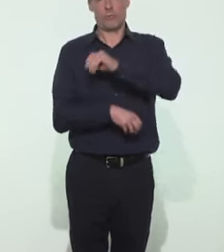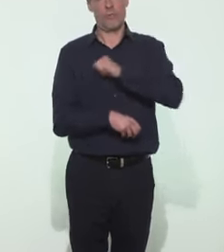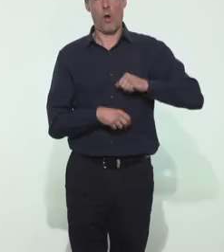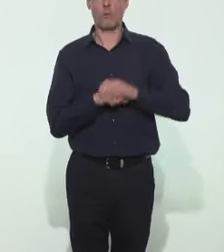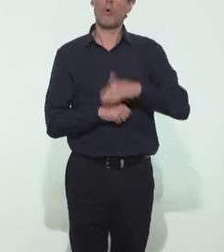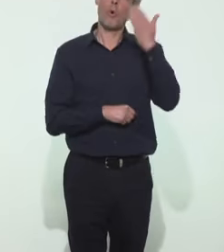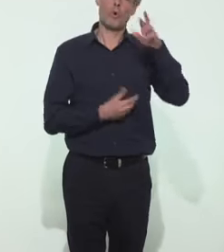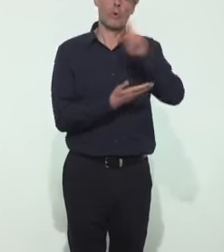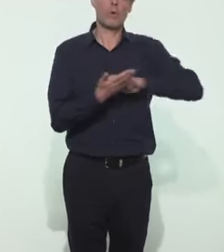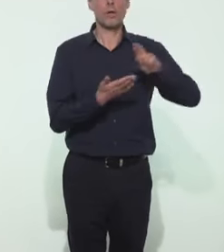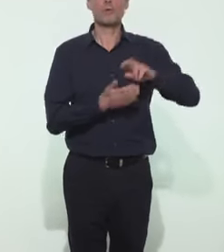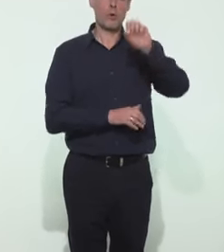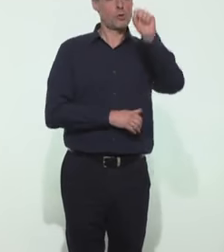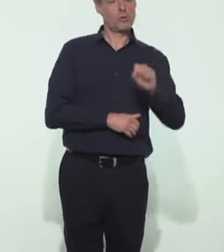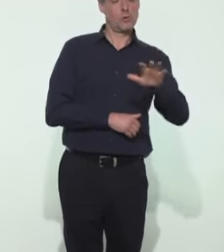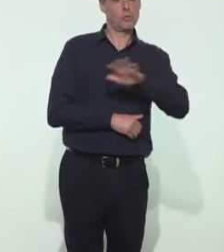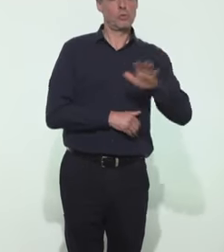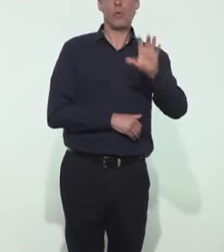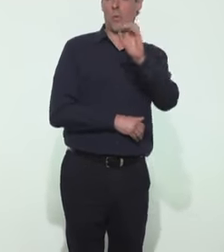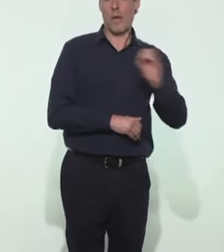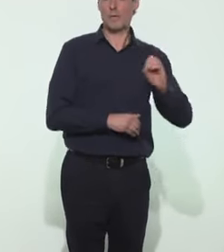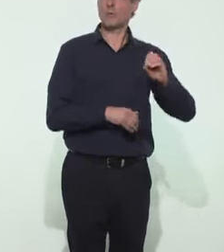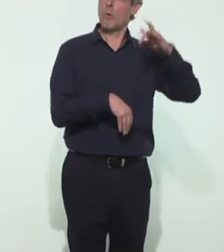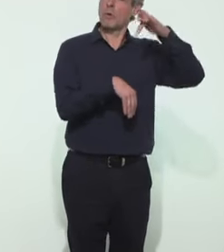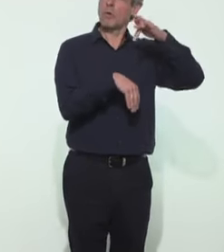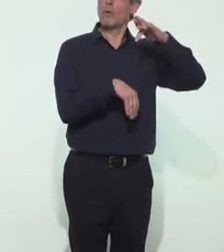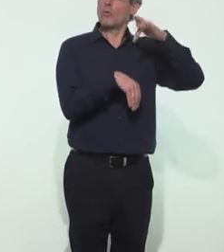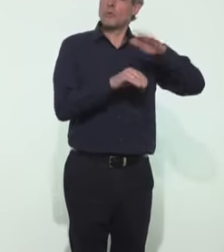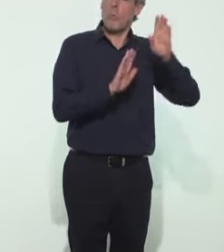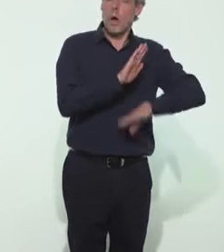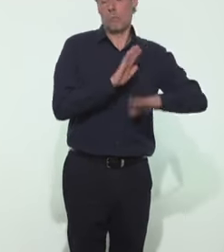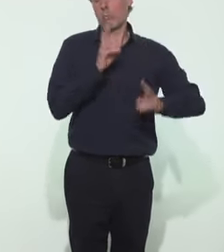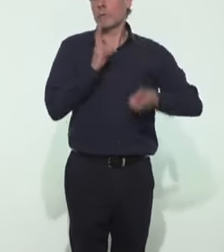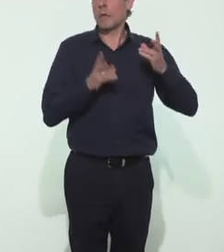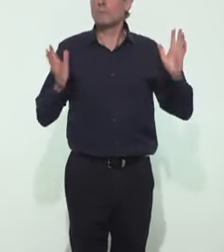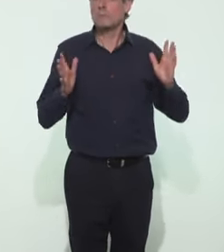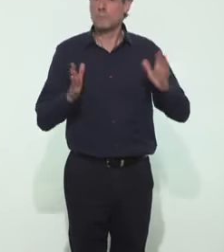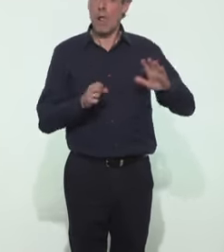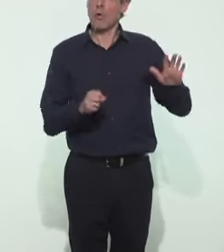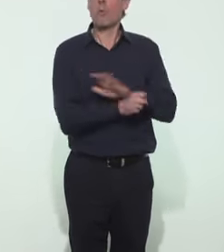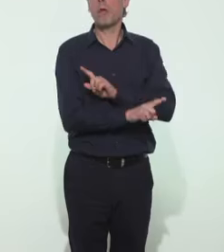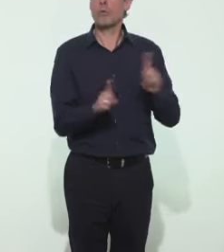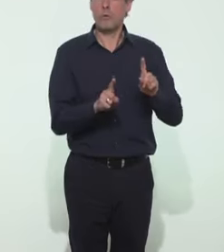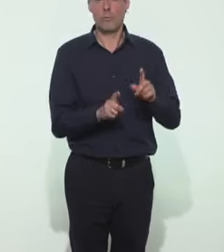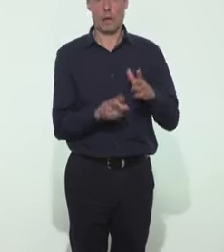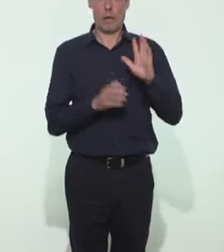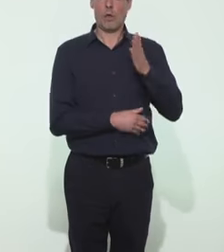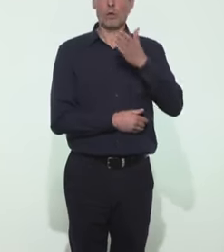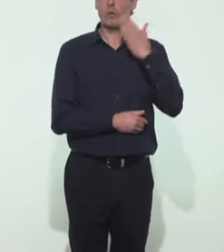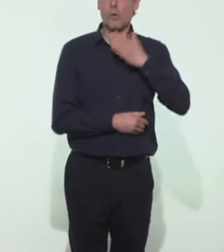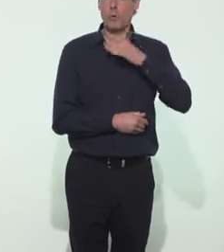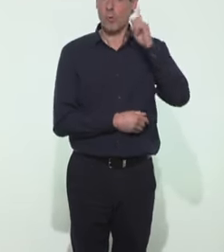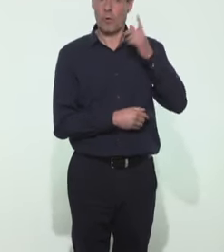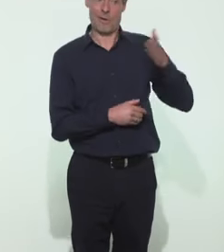peut-être plus dans le sud où le loup l'ouest sont moins touchées elles ne sont pas du tout en saturation et c'est d'ailleurs grâce à cette situation quelle